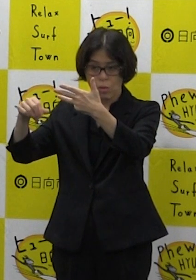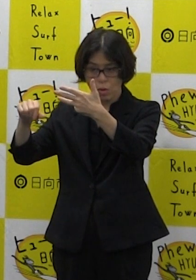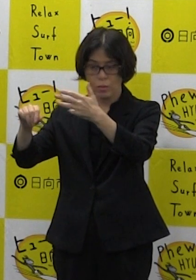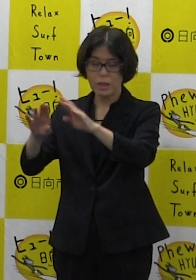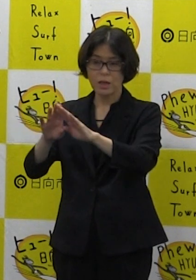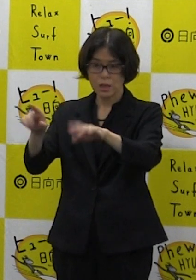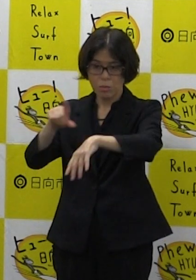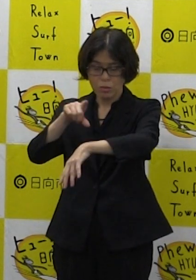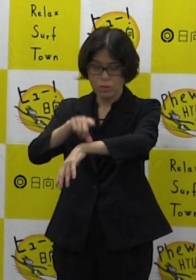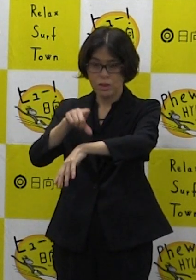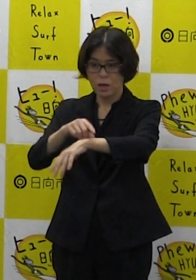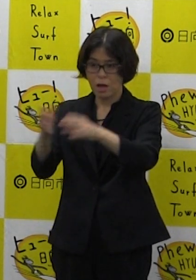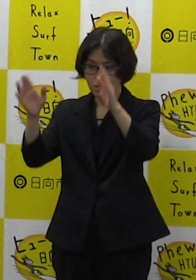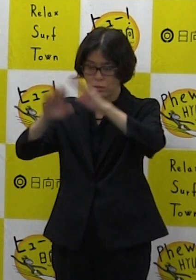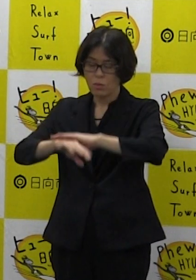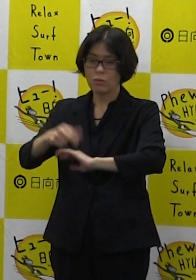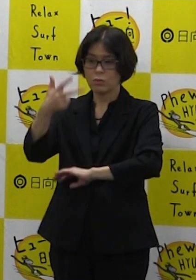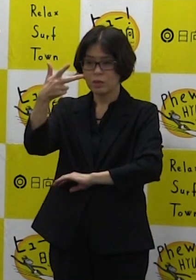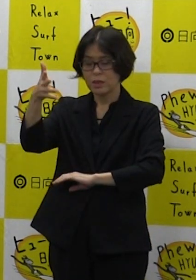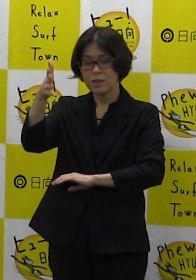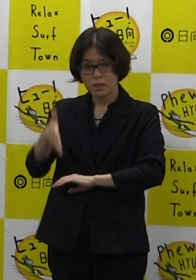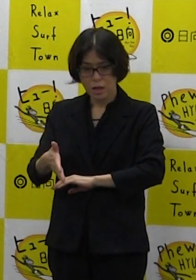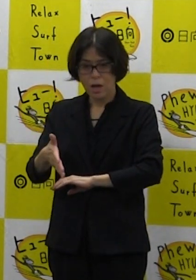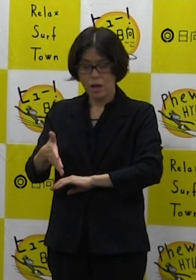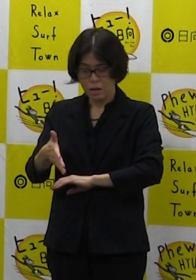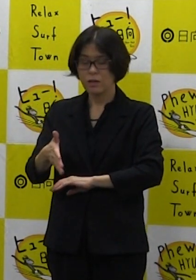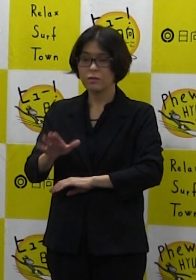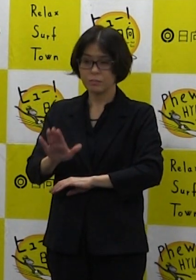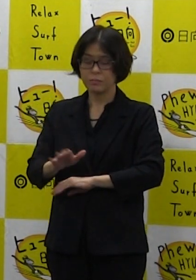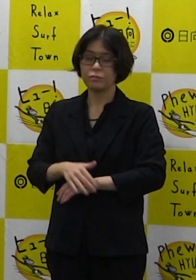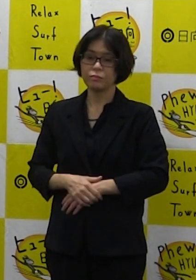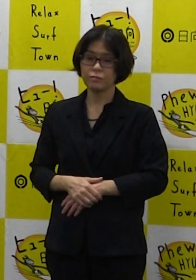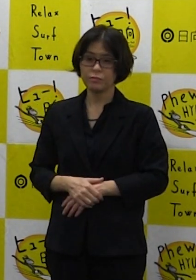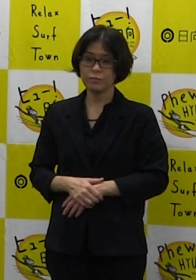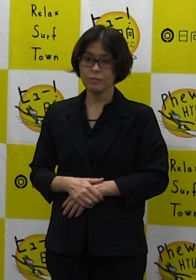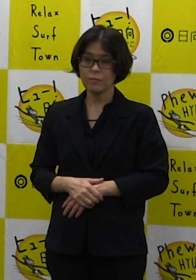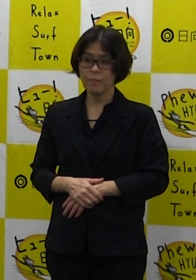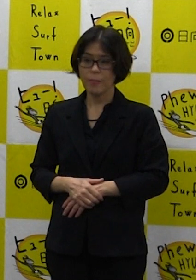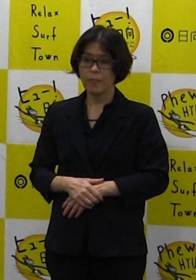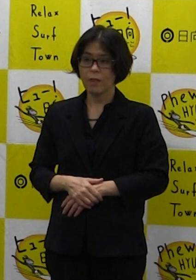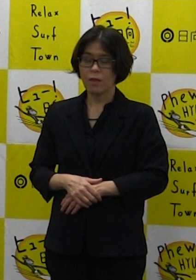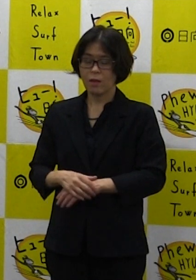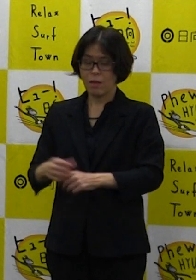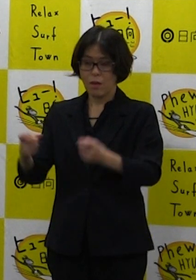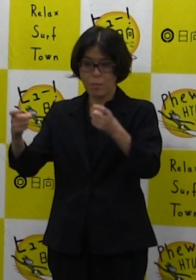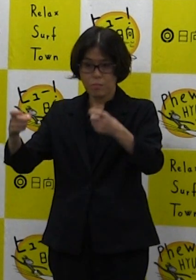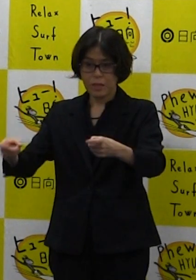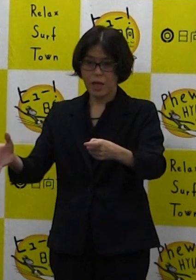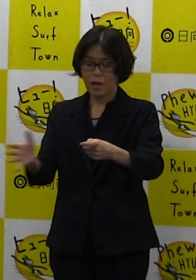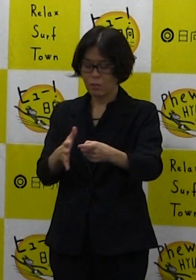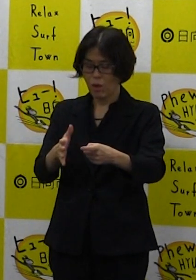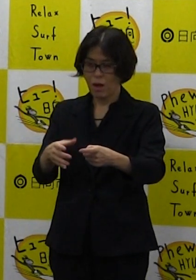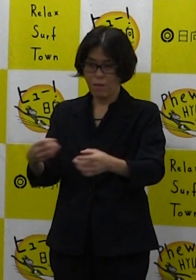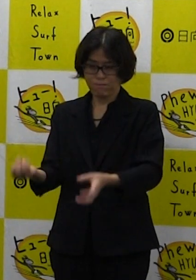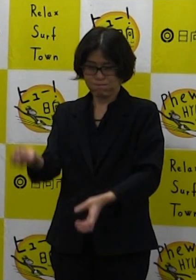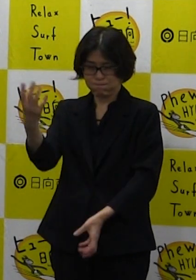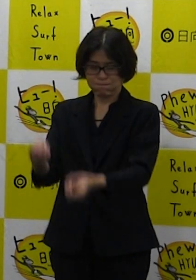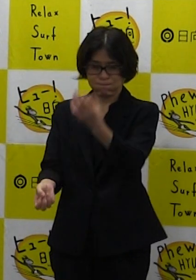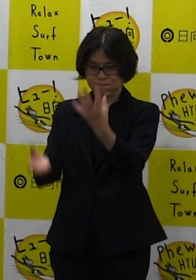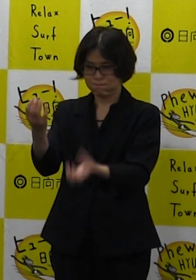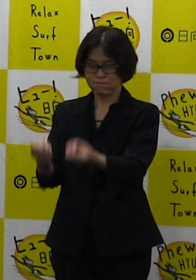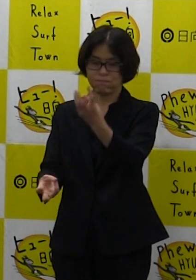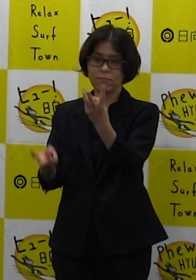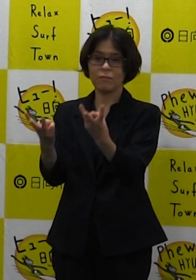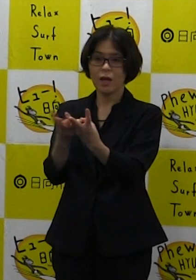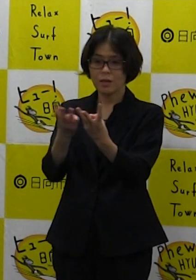7時午後7時30分を予定しております港から打ち上がる約4500発の